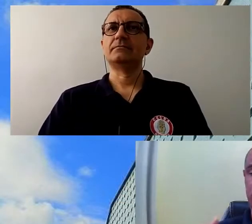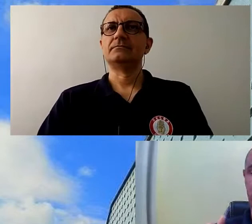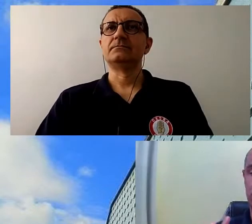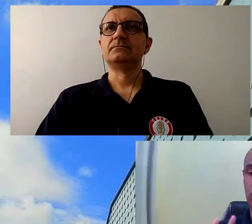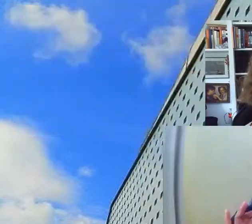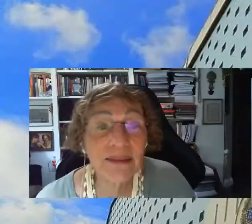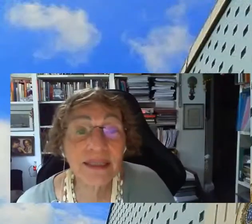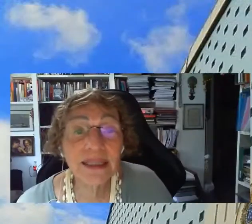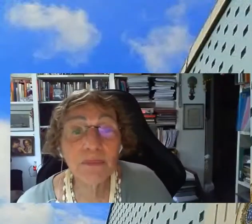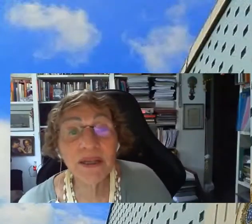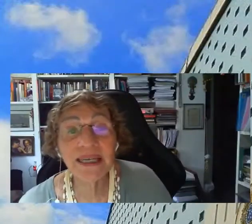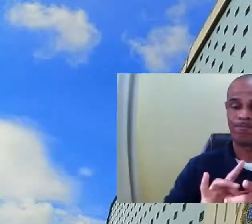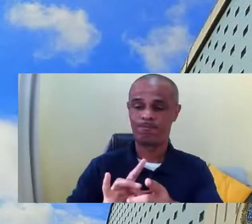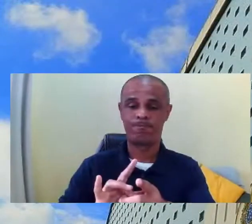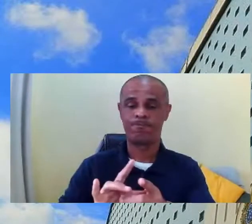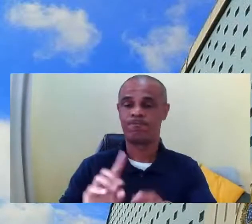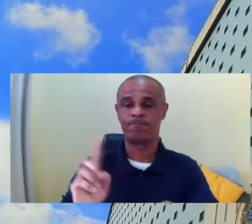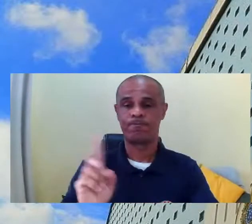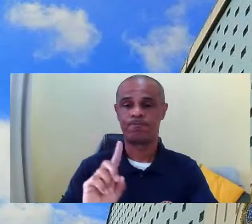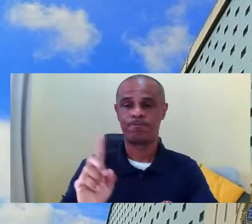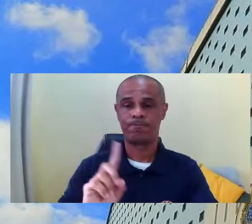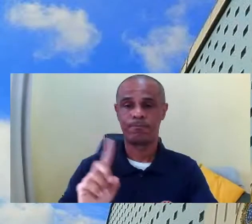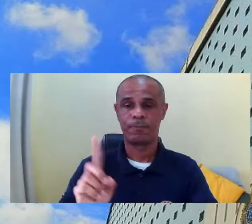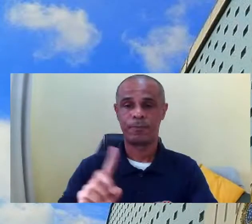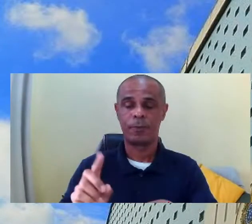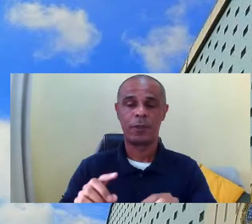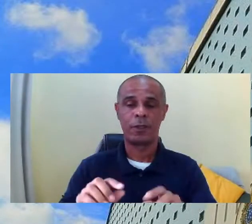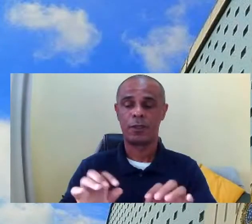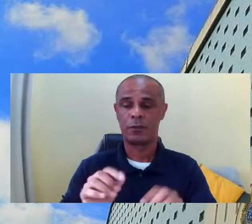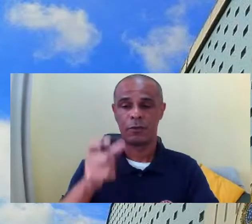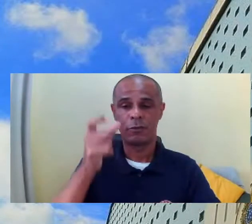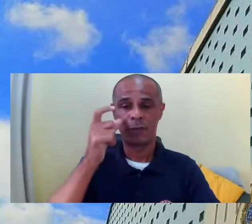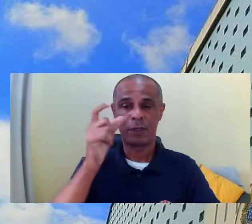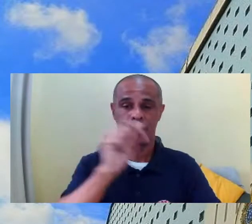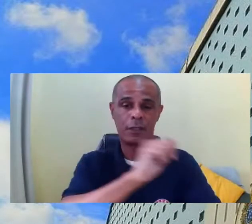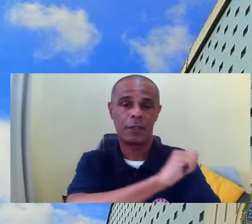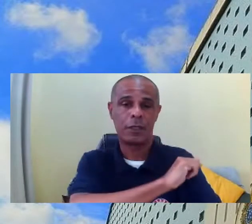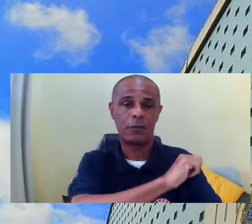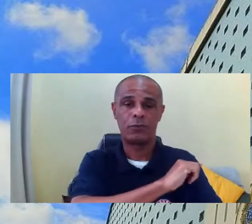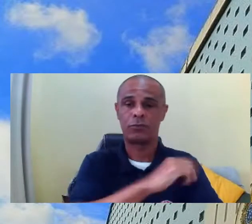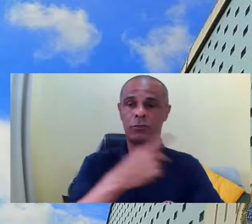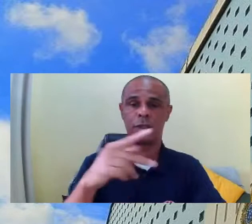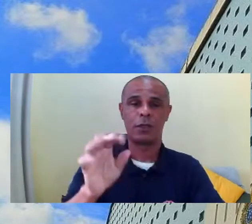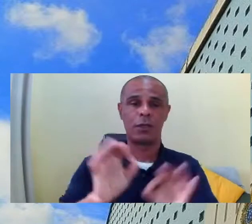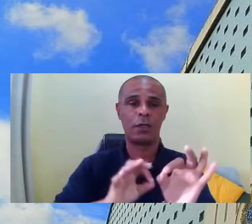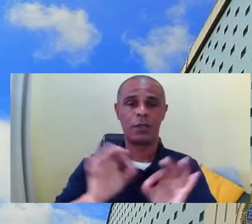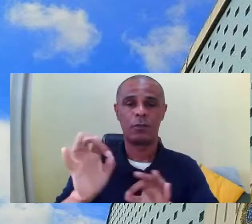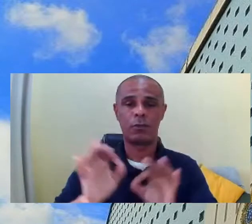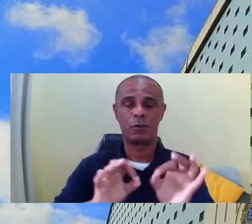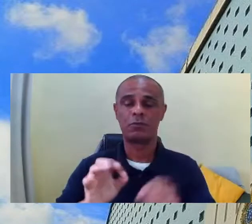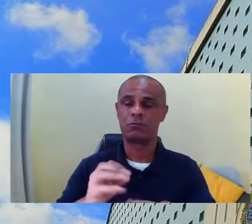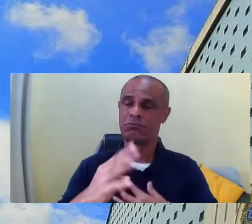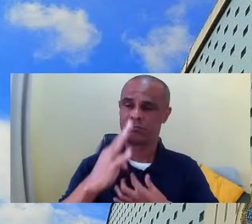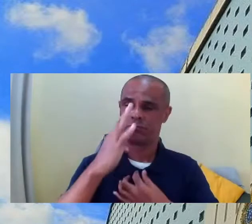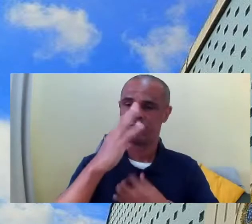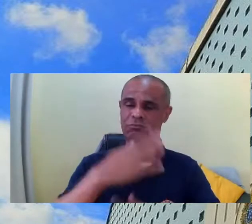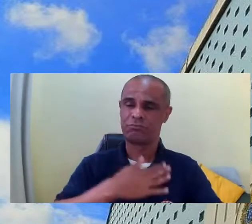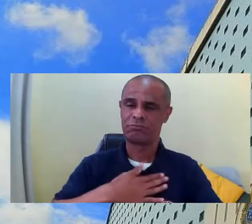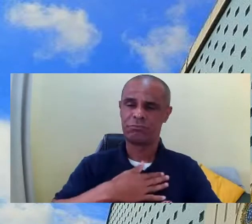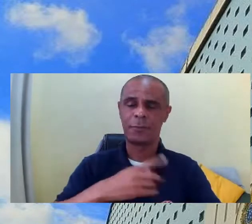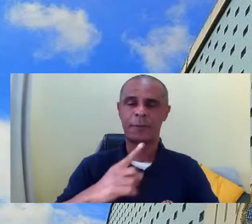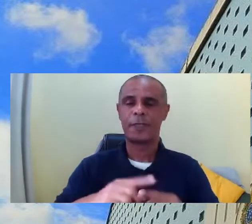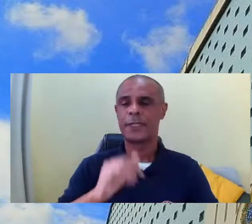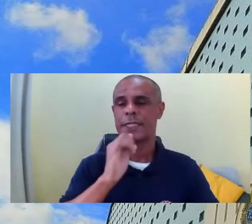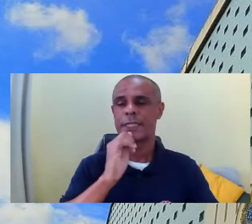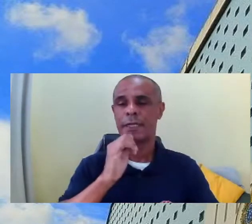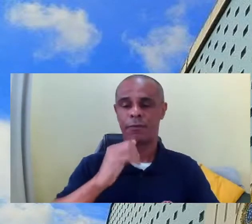fazer, fazendo as disciplinas de atividade de acordo com seus interesses joviais. Interessante isso. Como é que um jovem